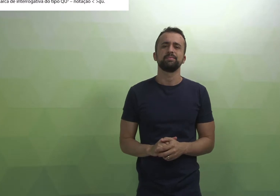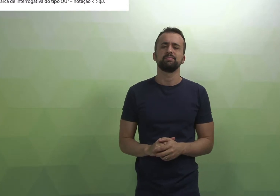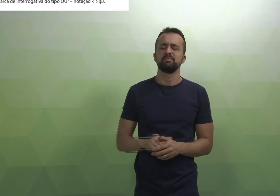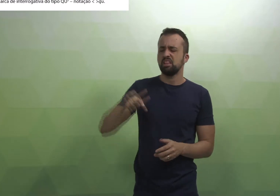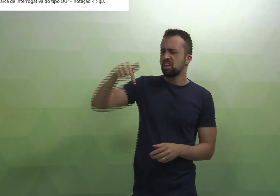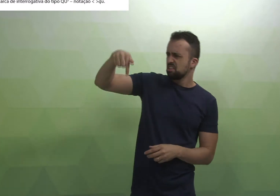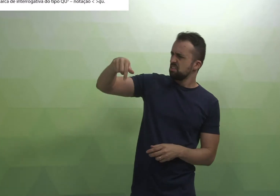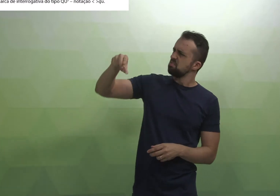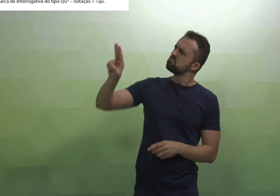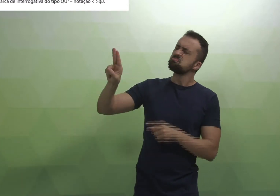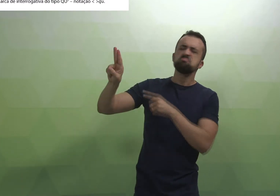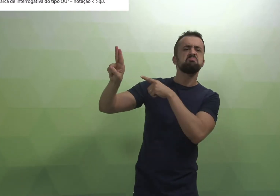Vejam.